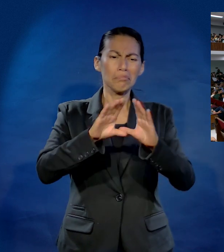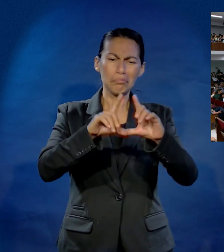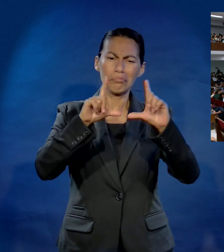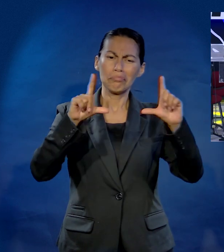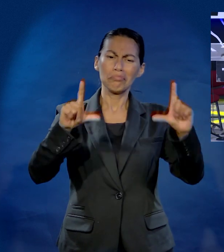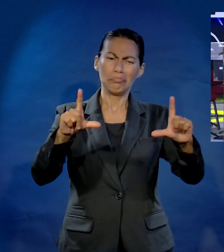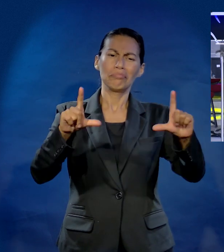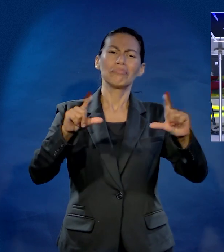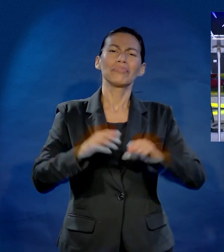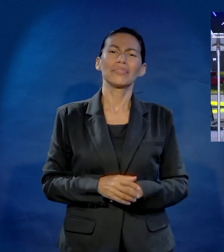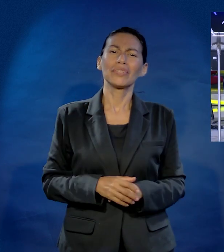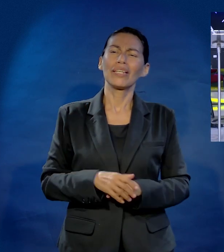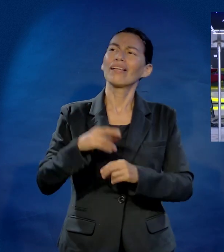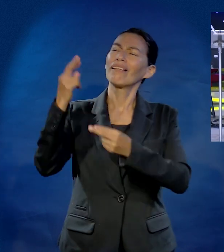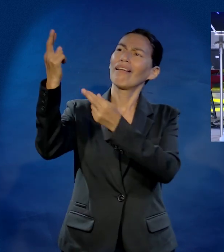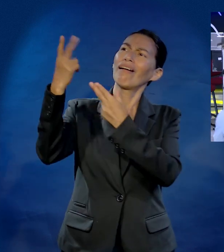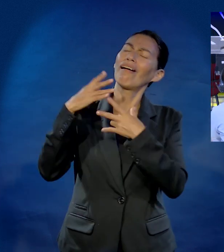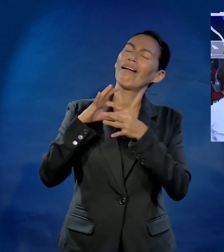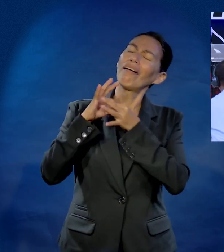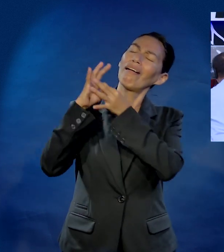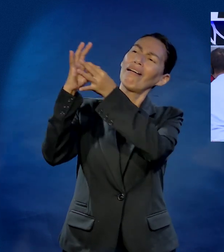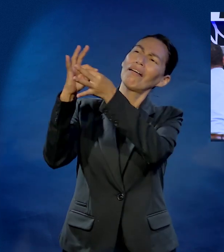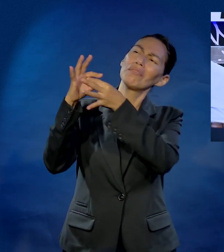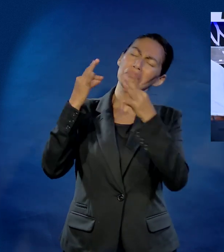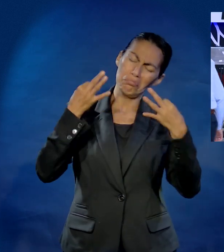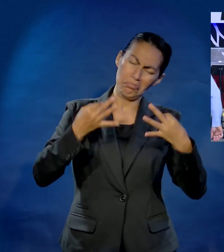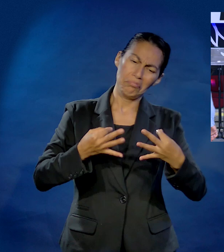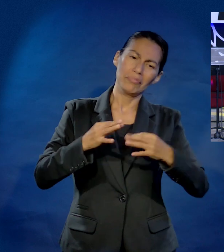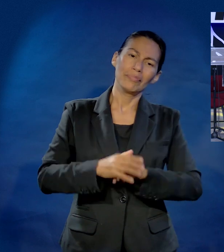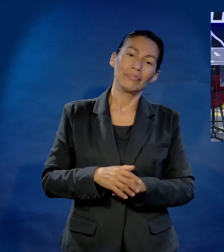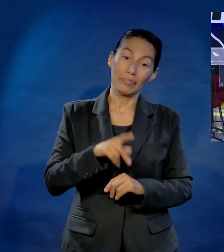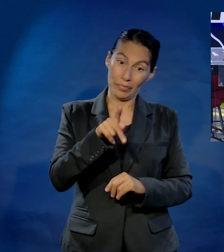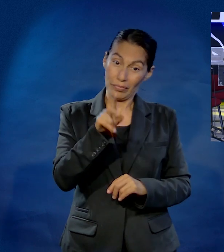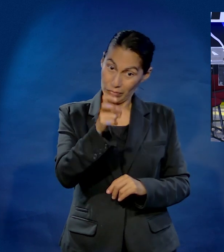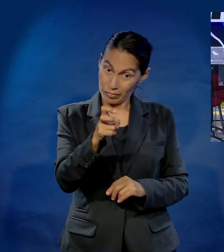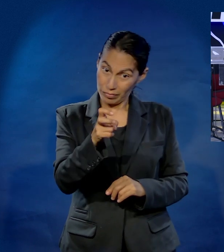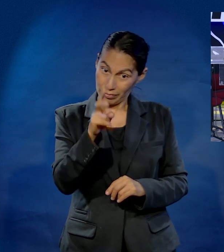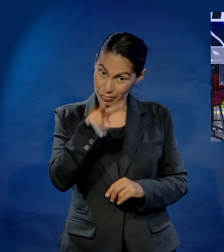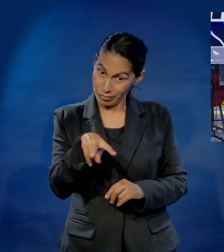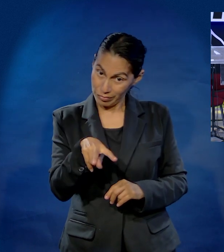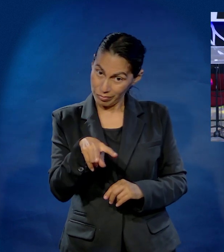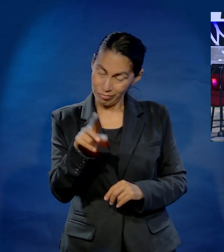El reino de los cielos no se aprende con teoría.